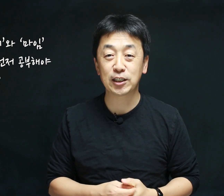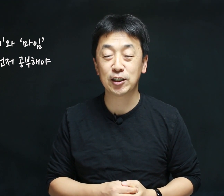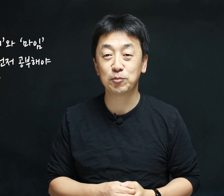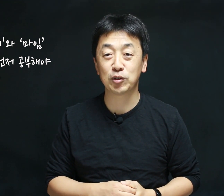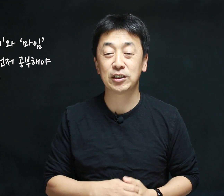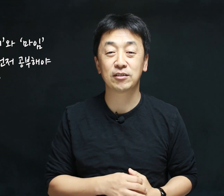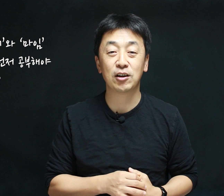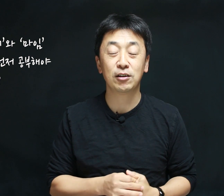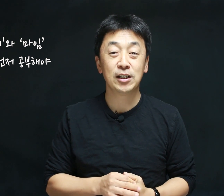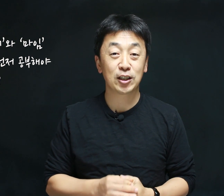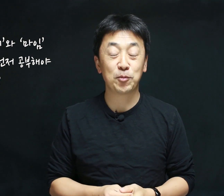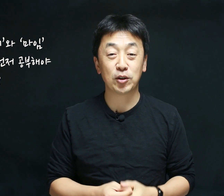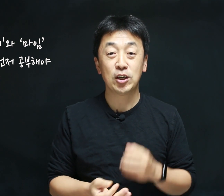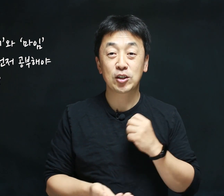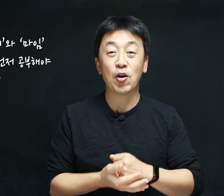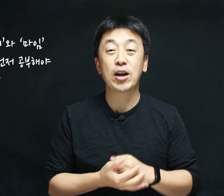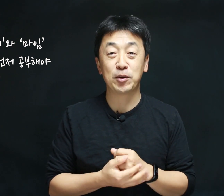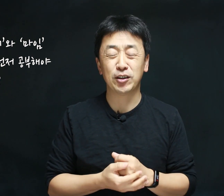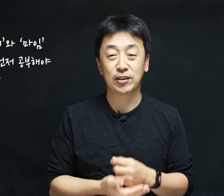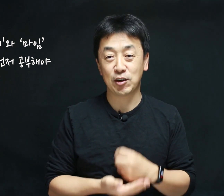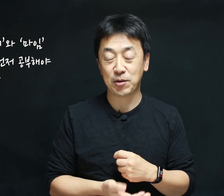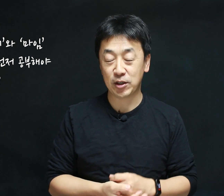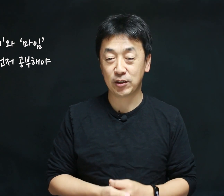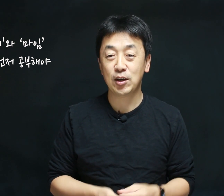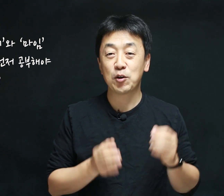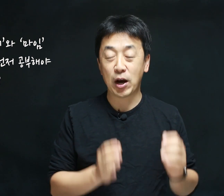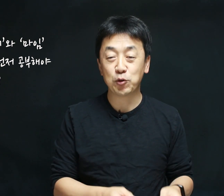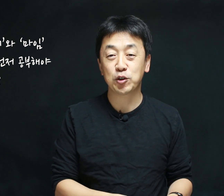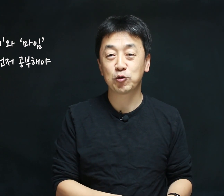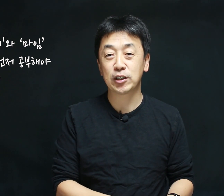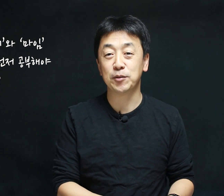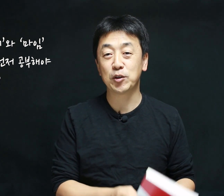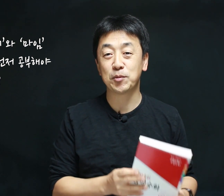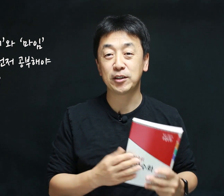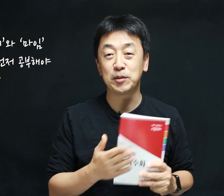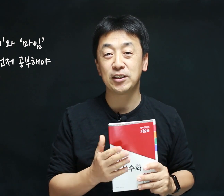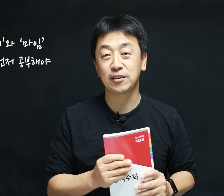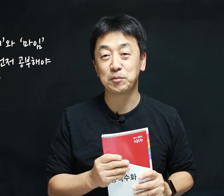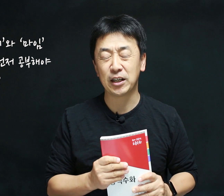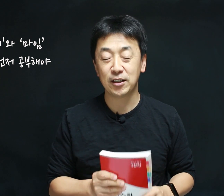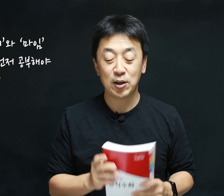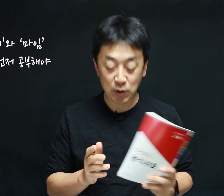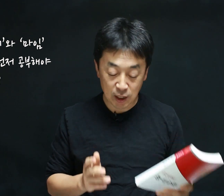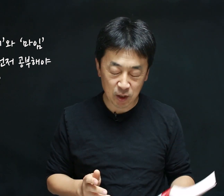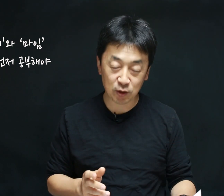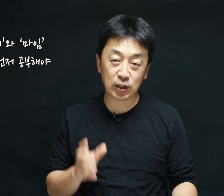하시는 분들이 있으세요. 그러면 저라면 관용적 수화를 먼저 말씀을 드리겠습니다. 왜냐면